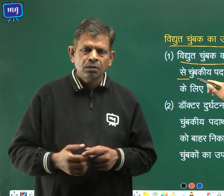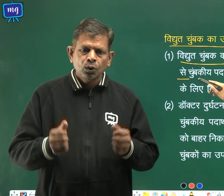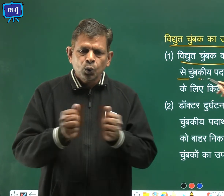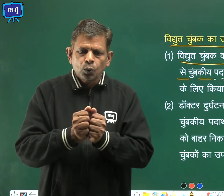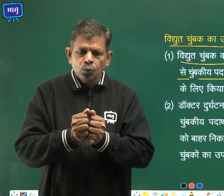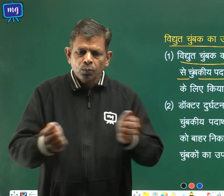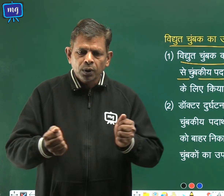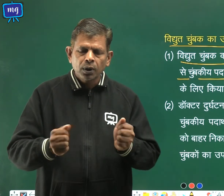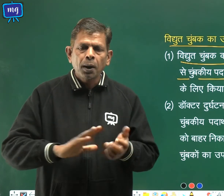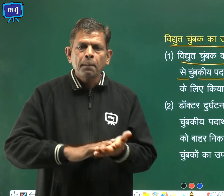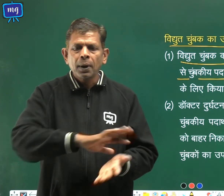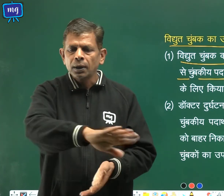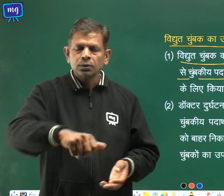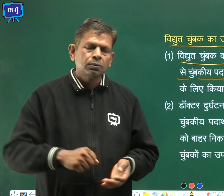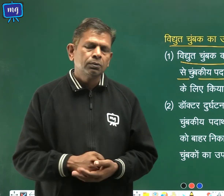चुंबकीय पदार्थों को